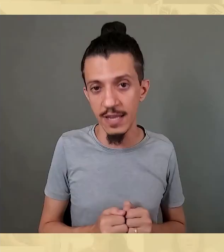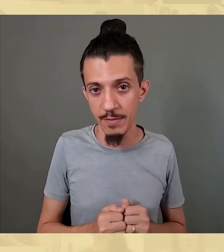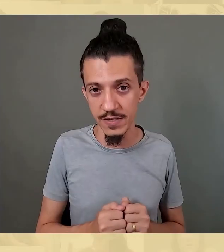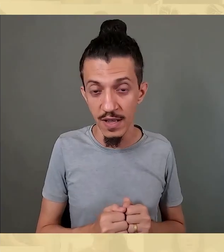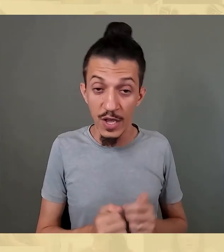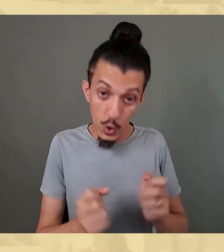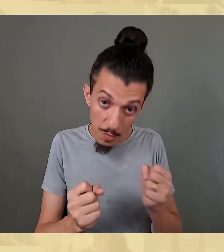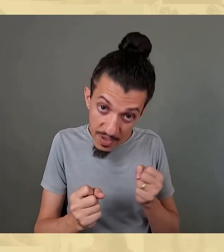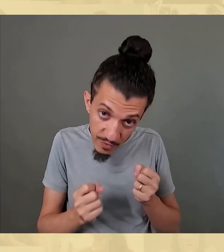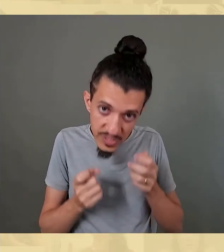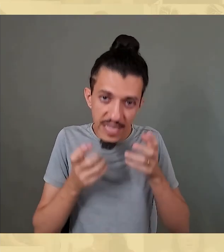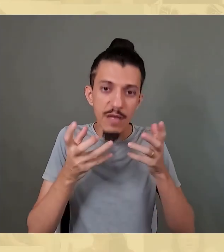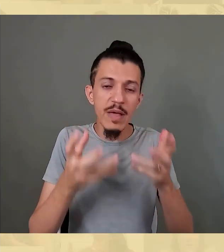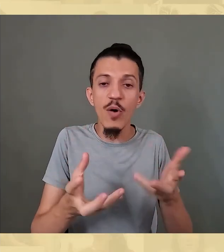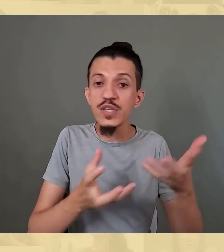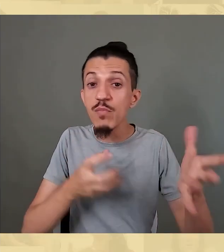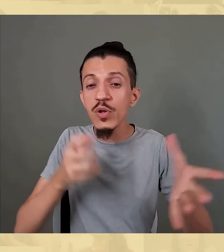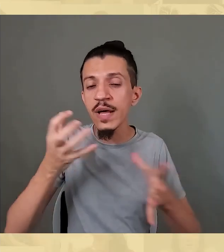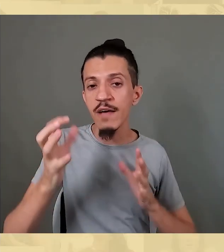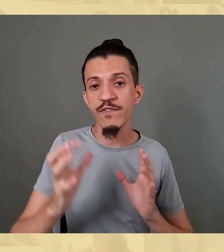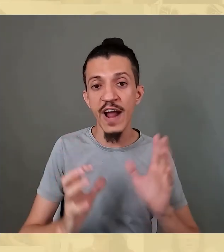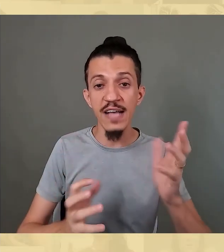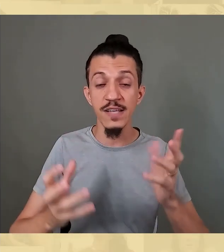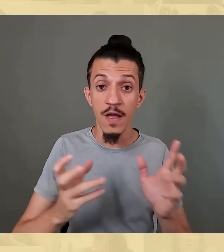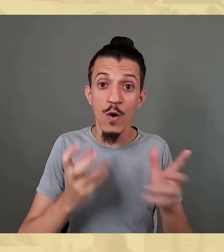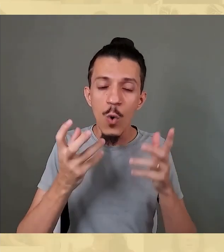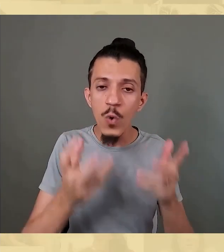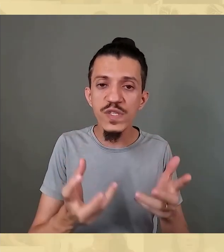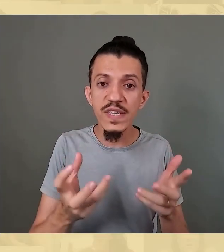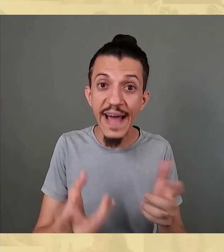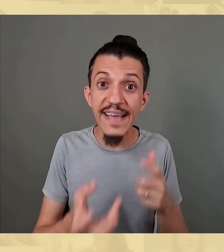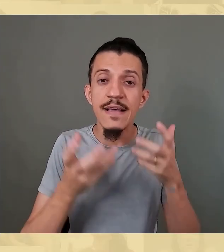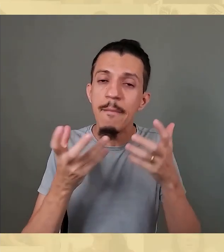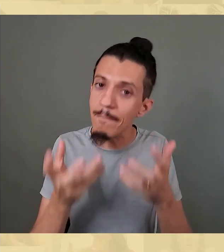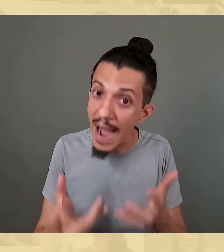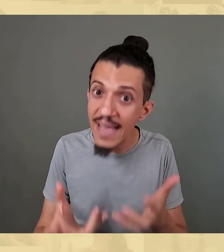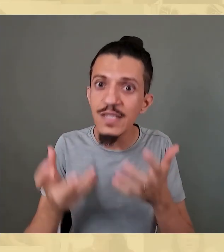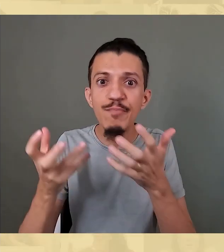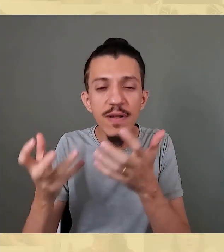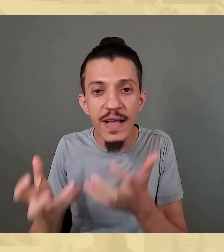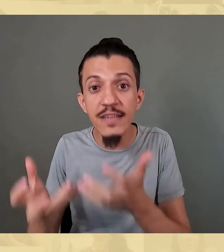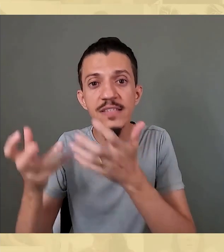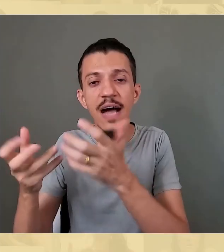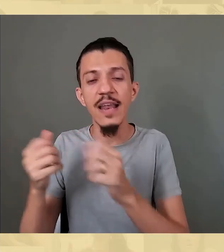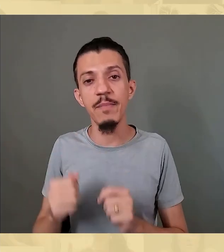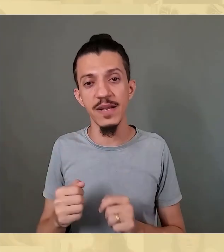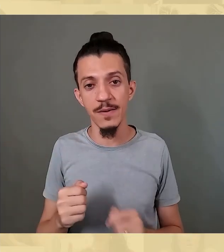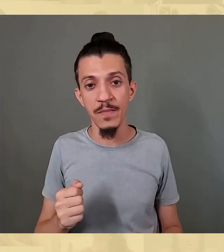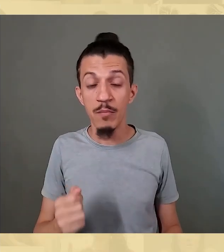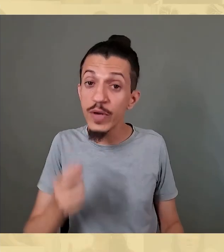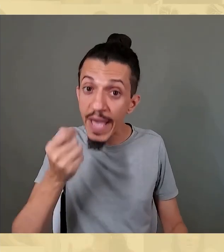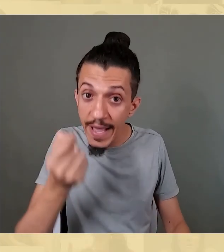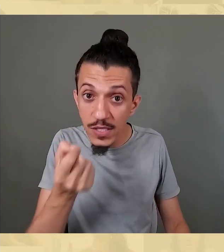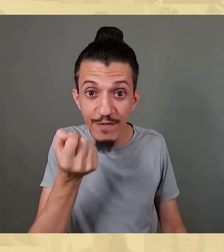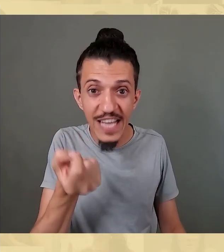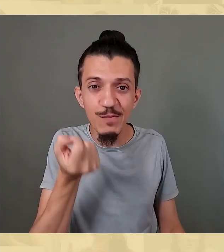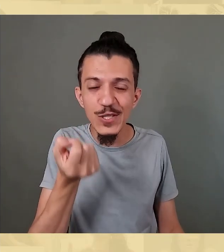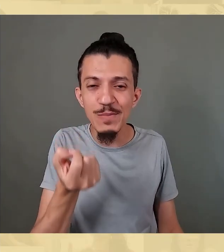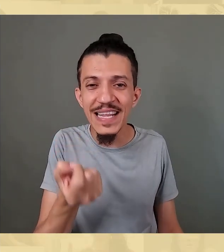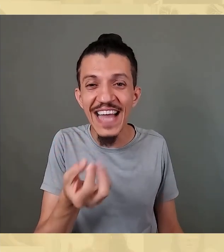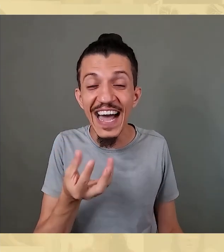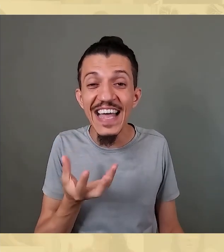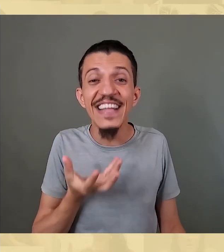em Libras. E como que você também pode ir montando a frase com os sinais mais importantes da Libras, porque isso vai